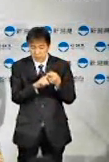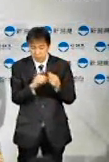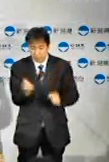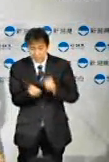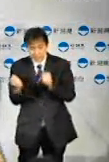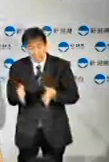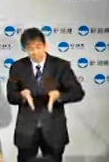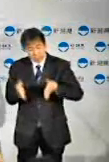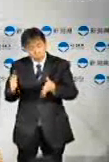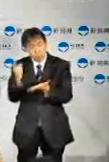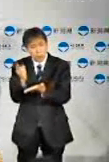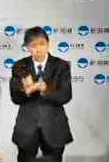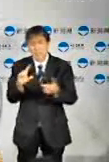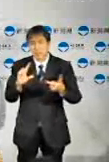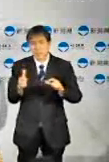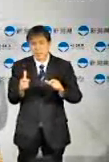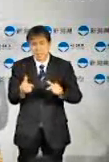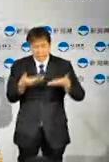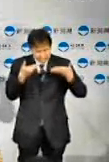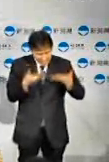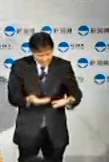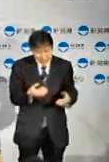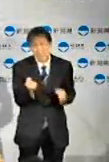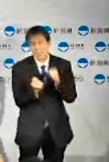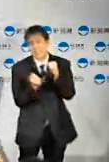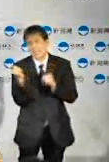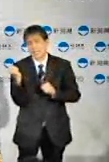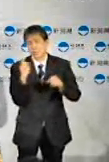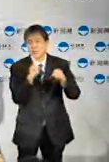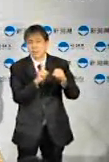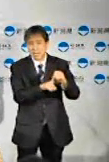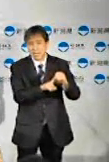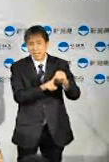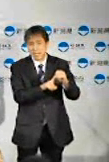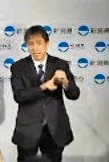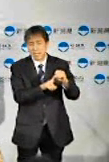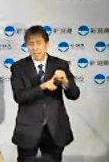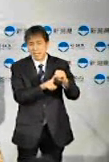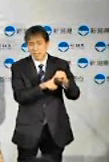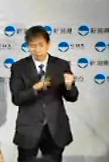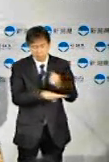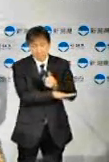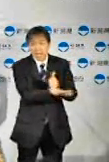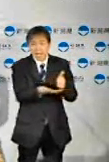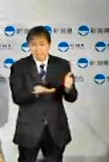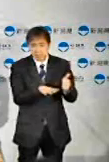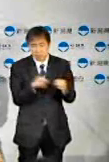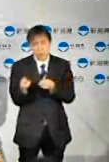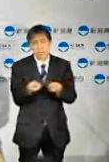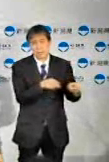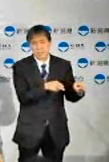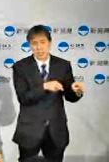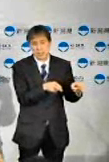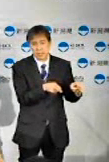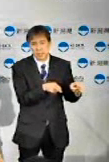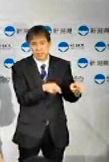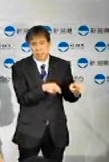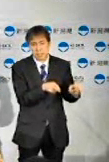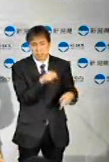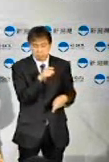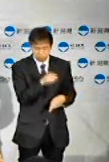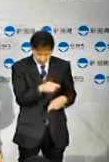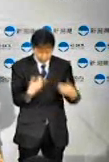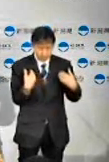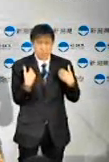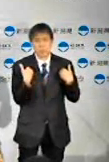に限らない、避難安全に避難するための 環境整備、これは